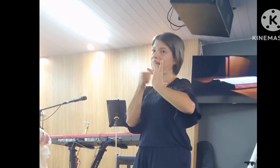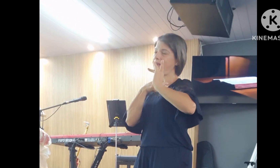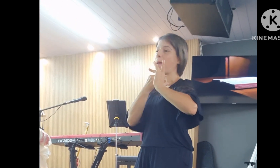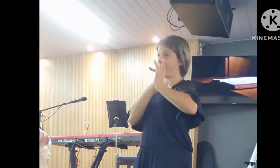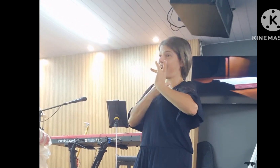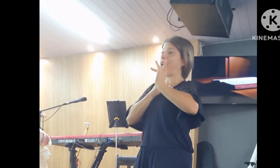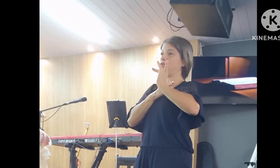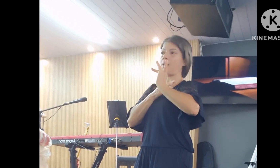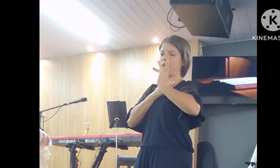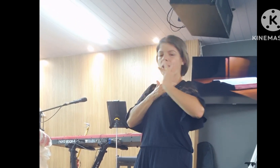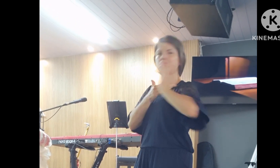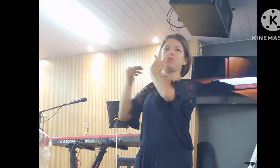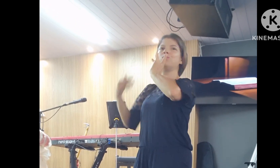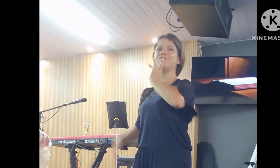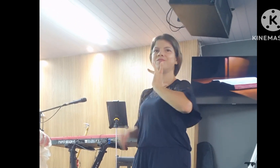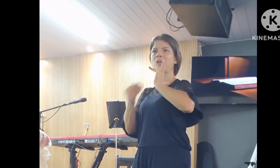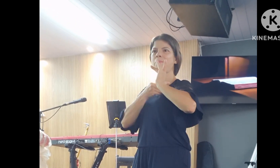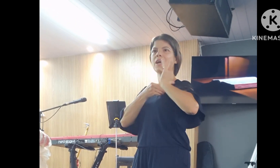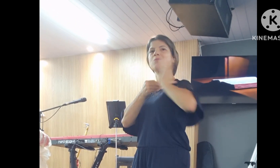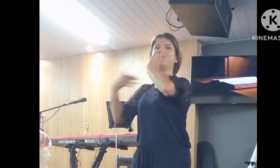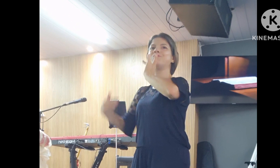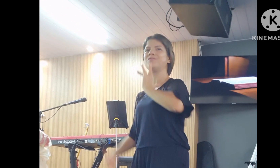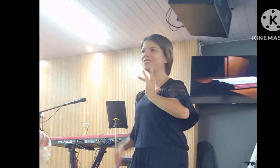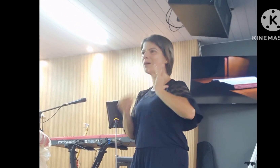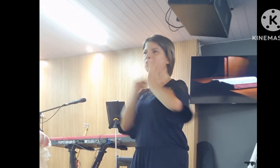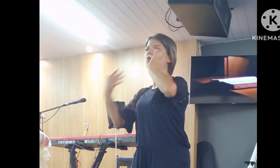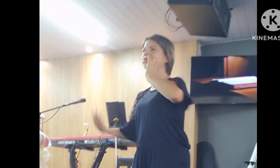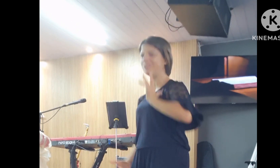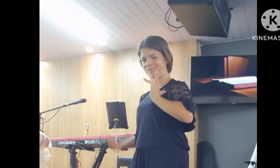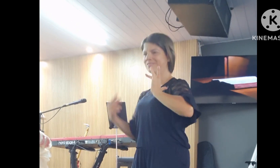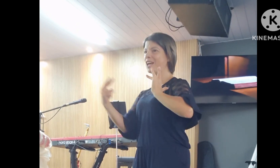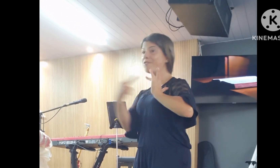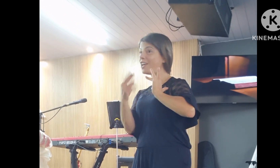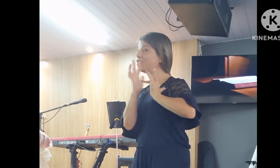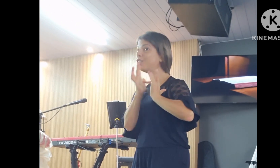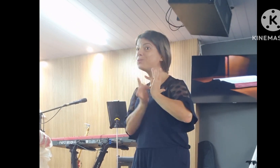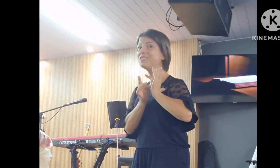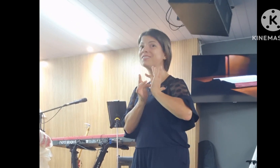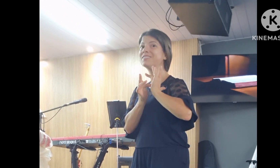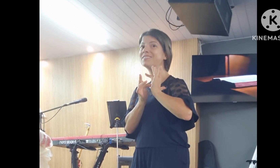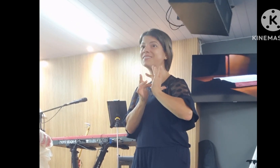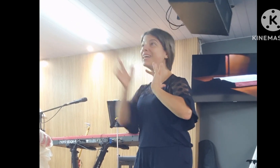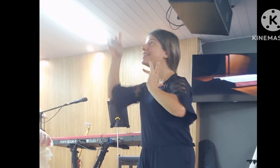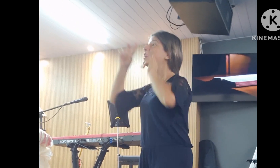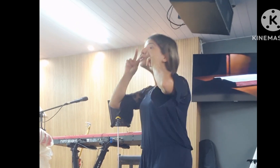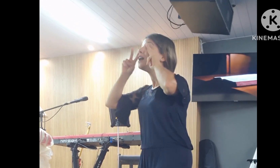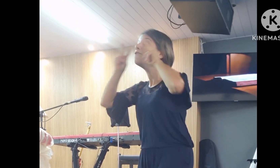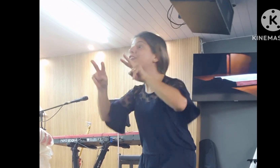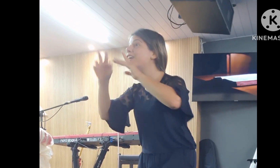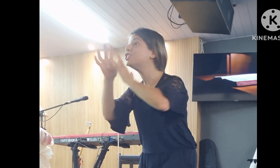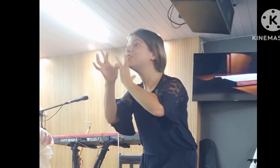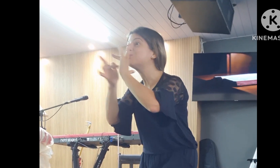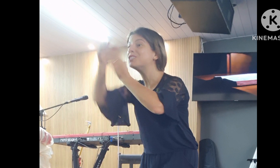E quando eu entendo isso, eu sei que quando Deus olha para mim, Ele olha com amor, Ele olha com provisão,